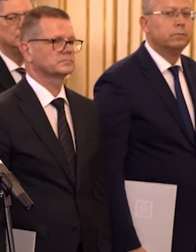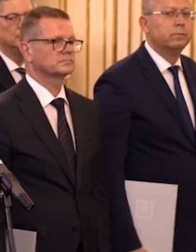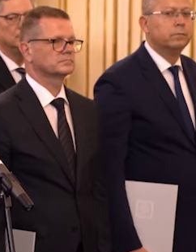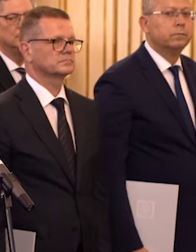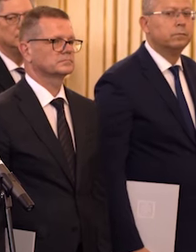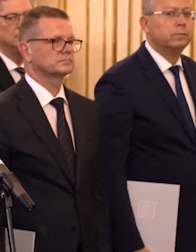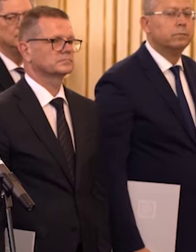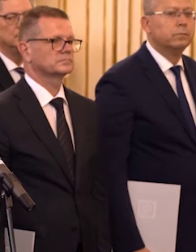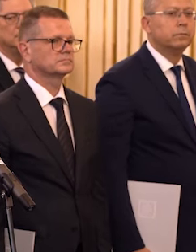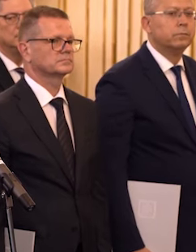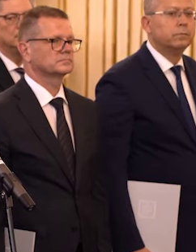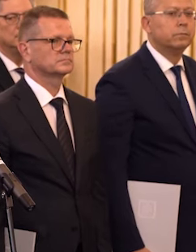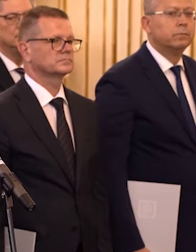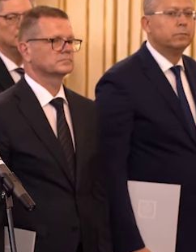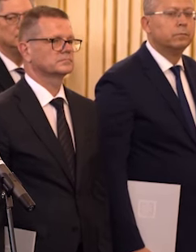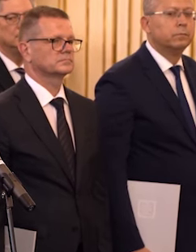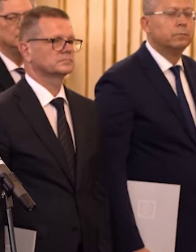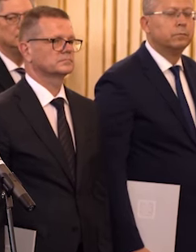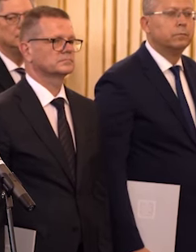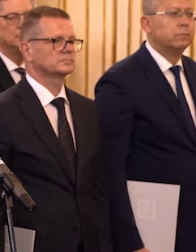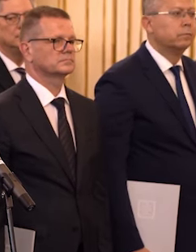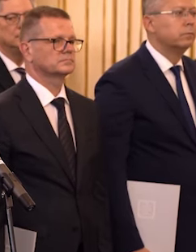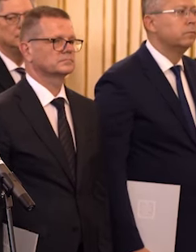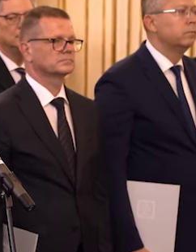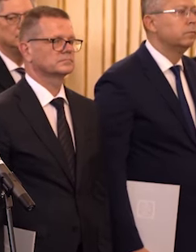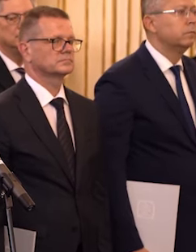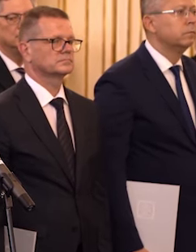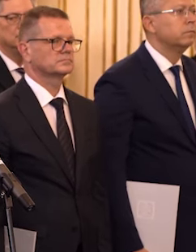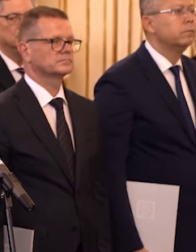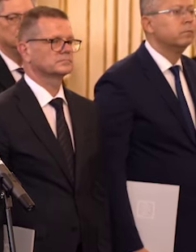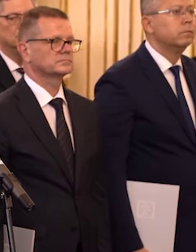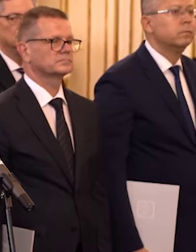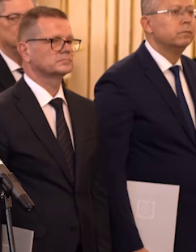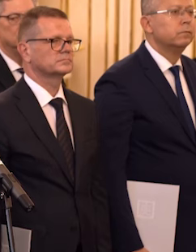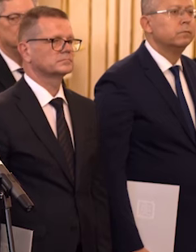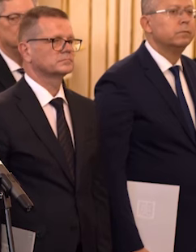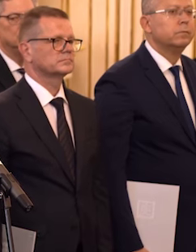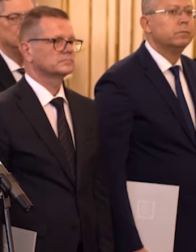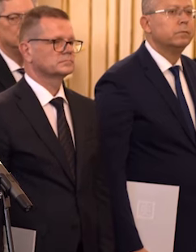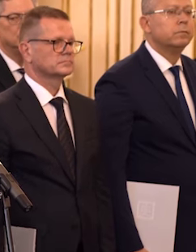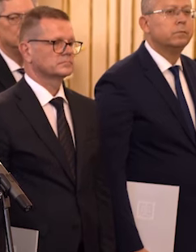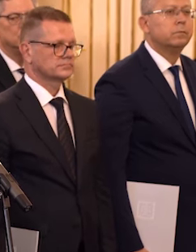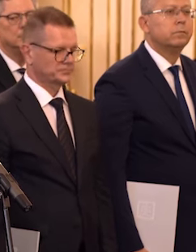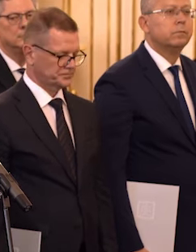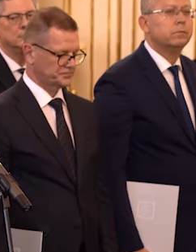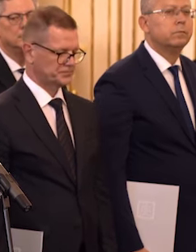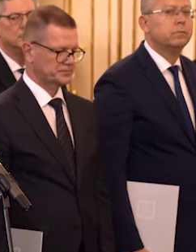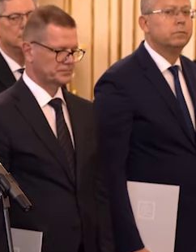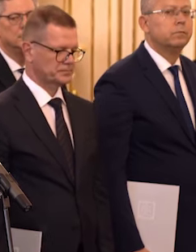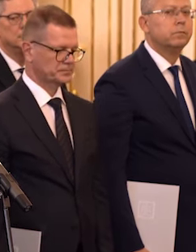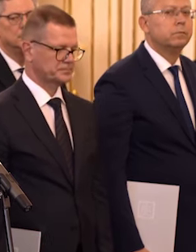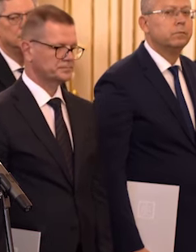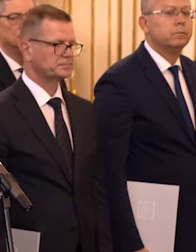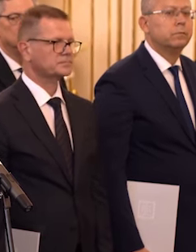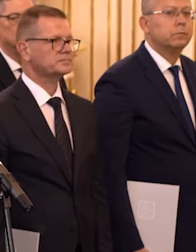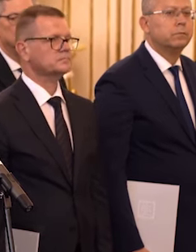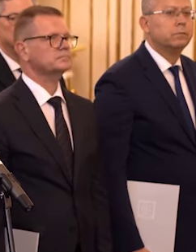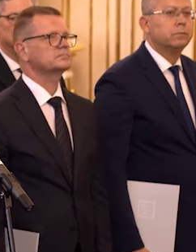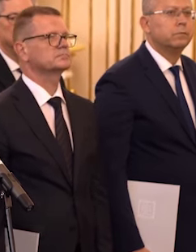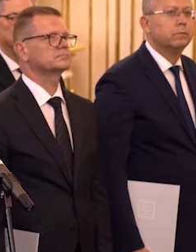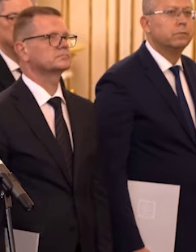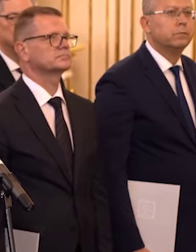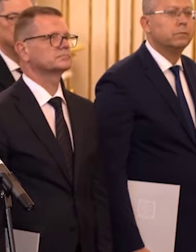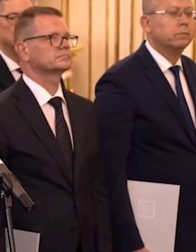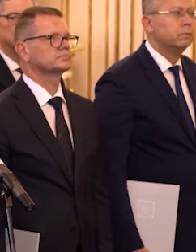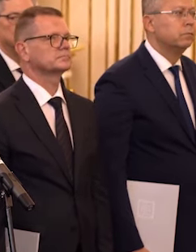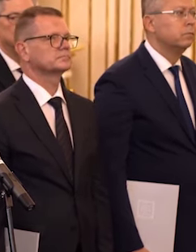dĺžku mojej politickej kariéry alebo dráhy. Hovorím to preto, lebo môžem porovnávať.